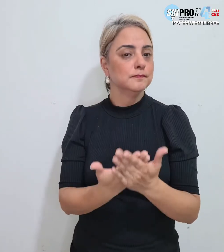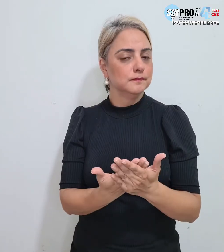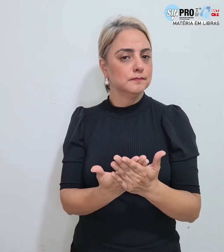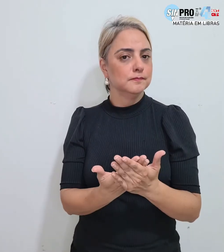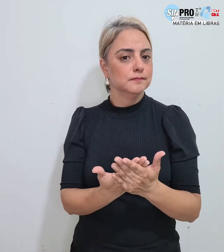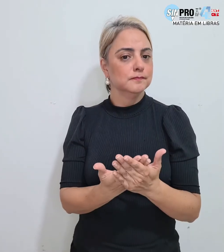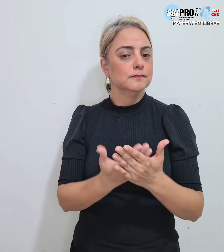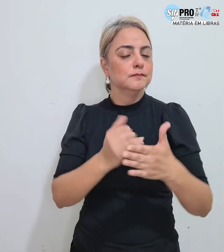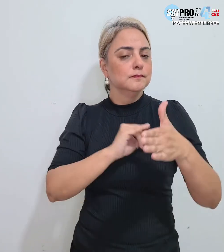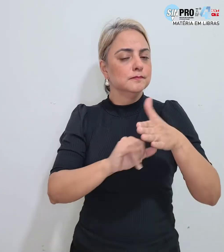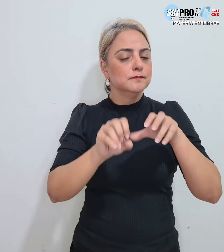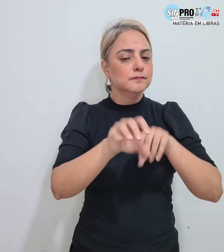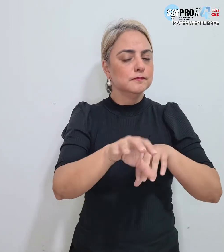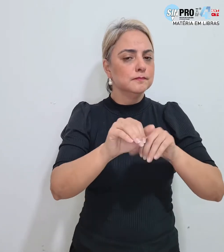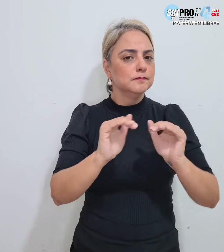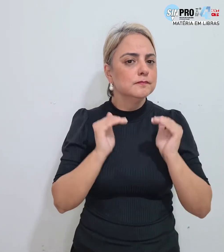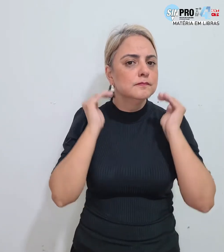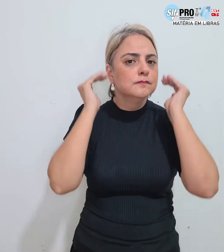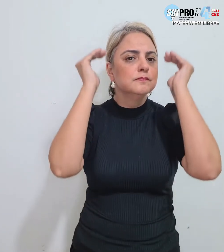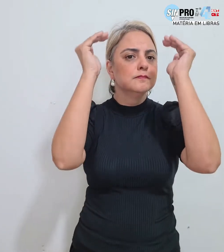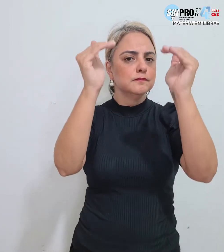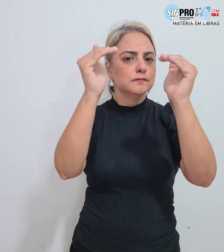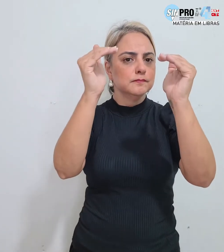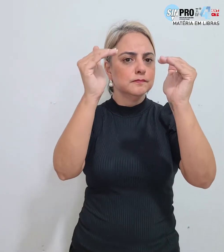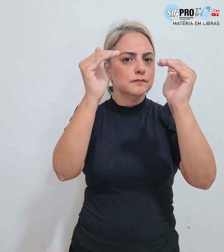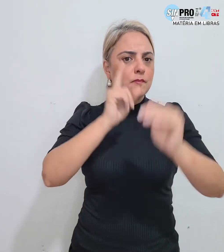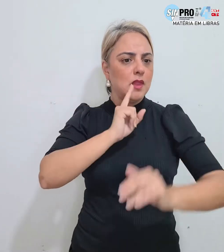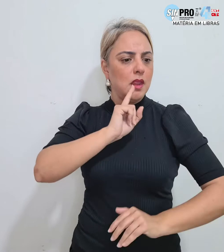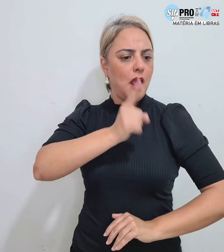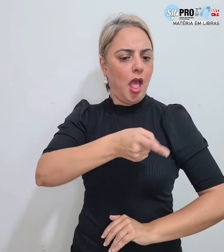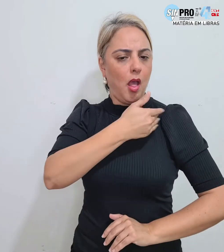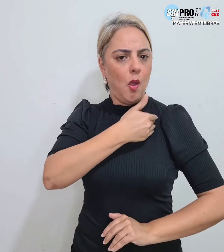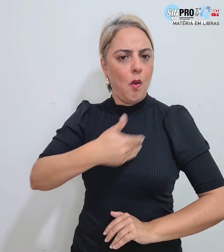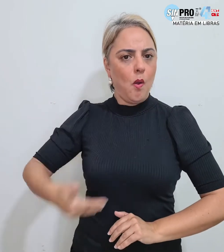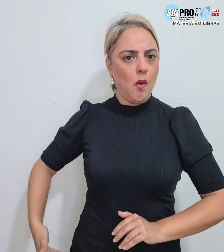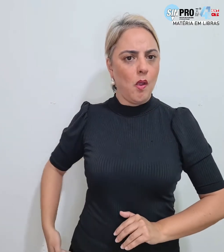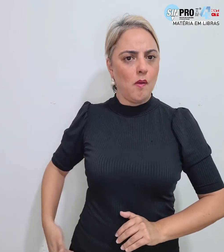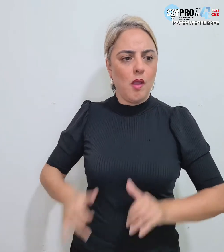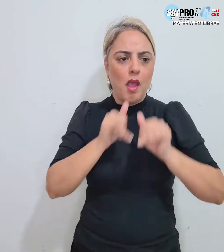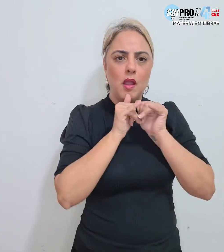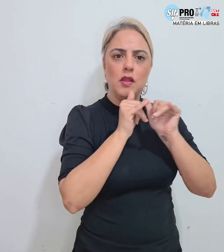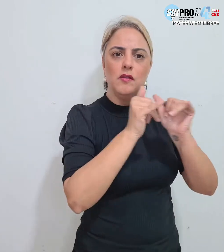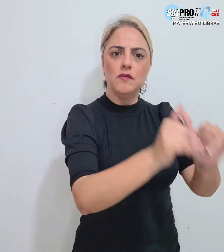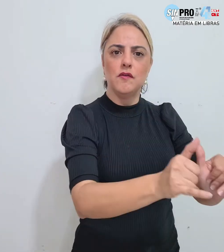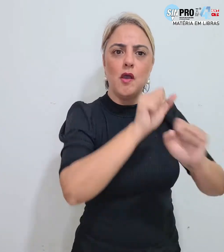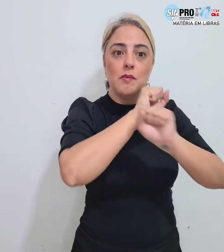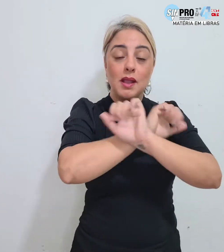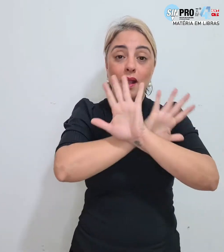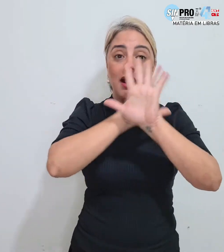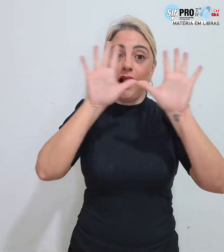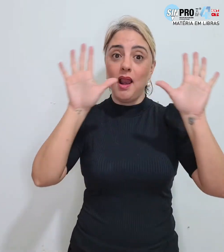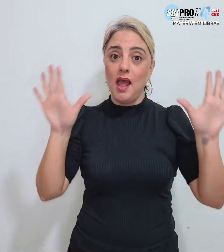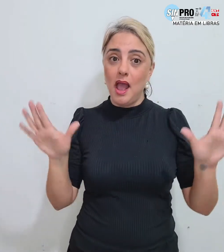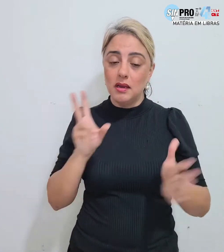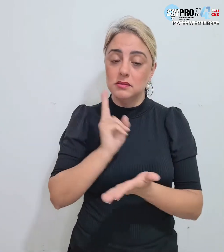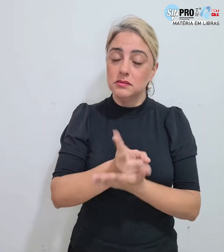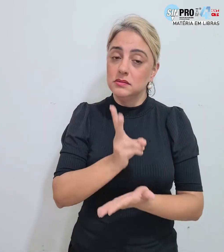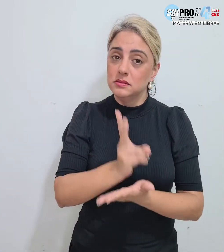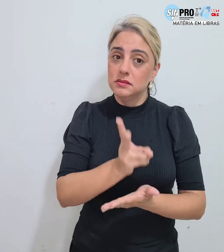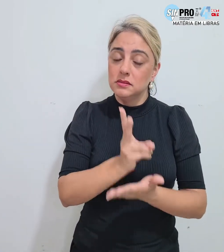e estabelecimentos de ensino superior. É imperativo que os governos informem de maneira transparente e contínua